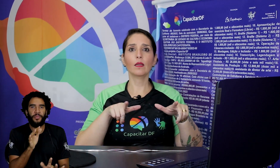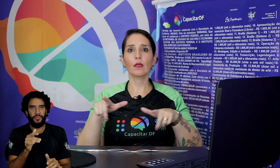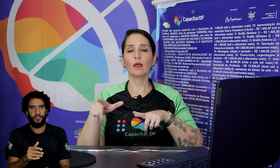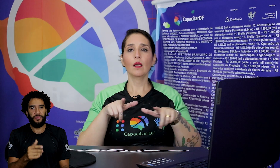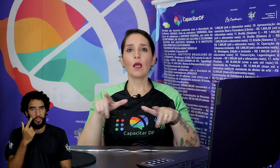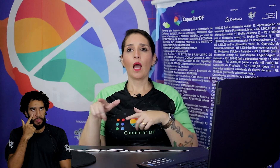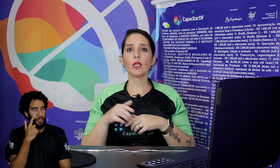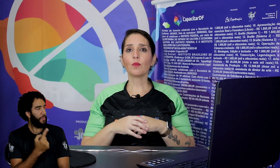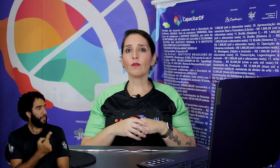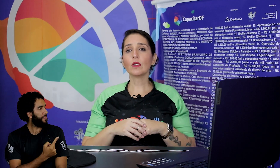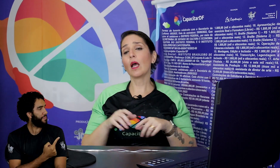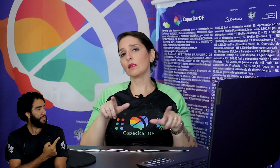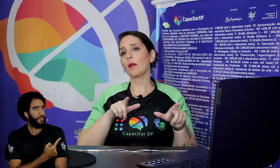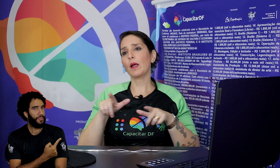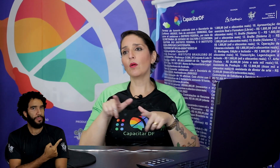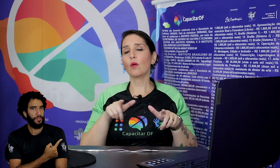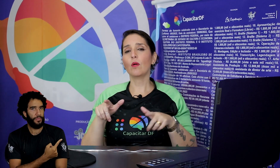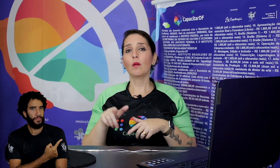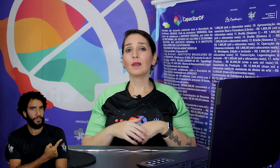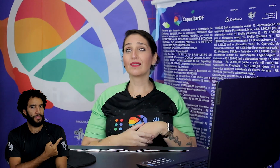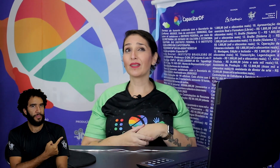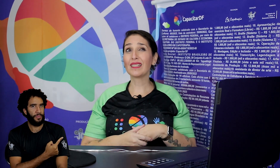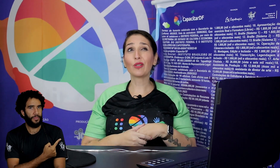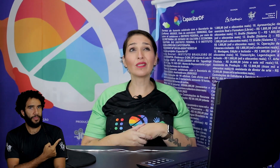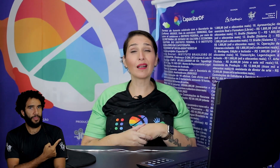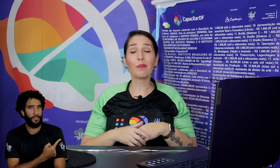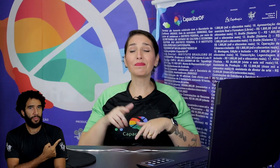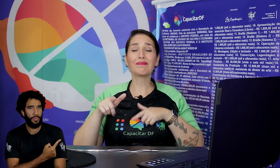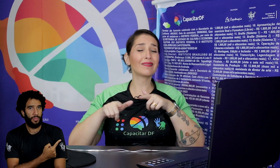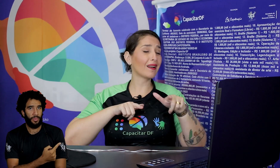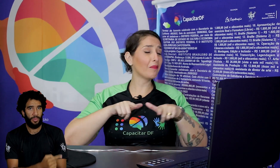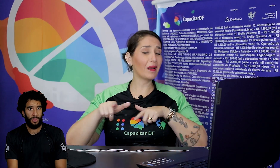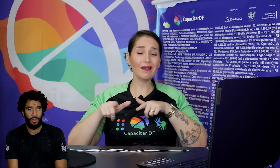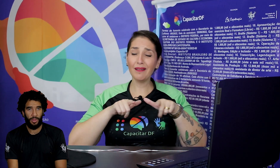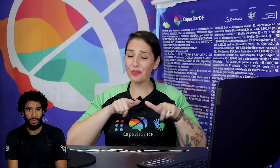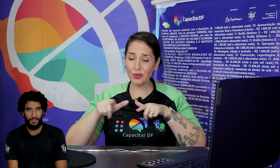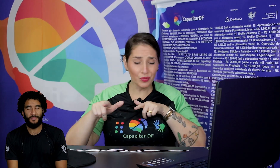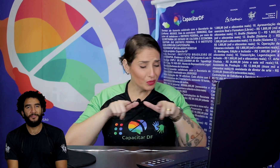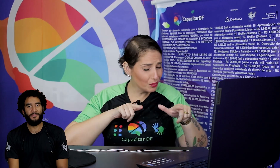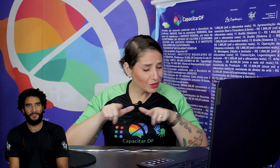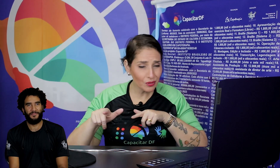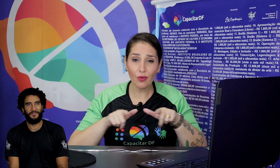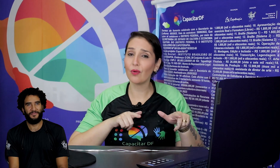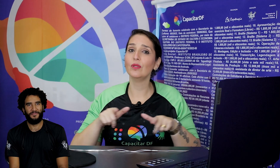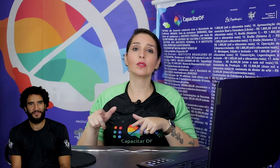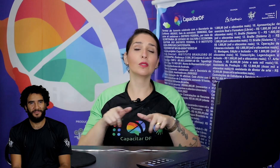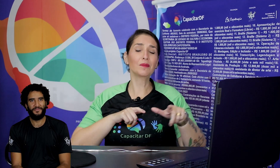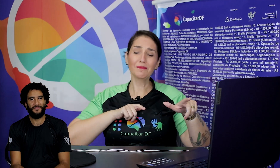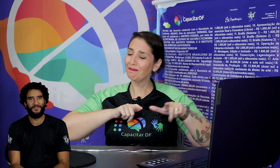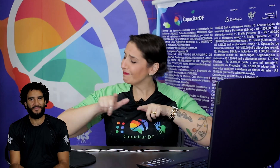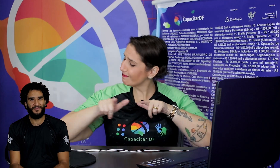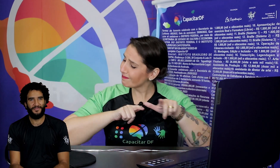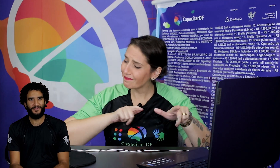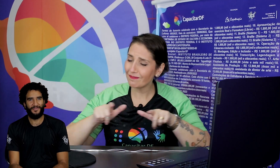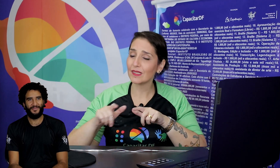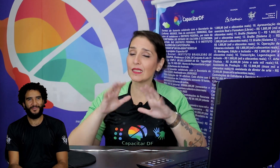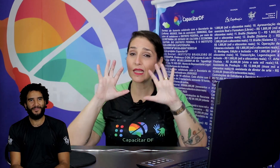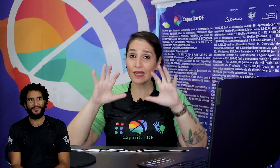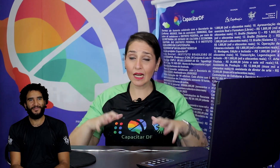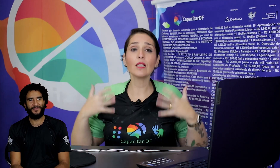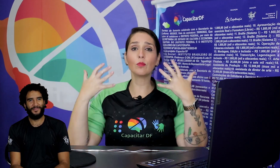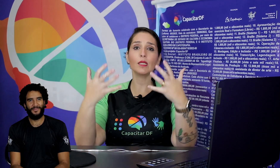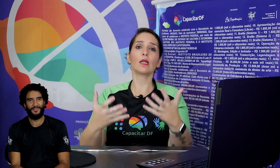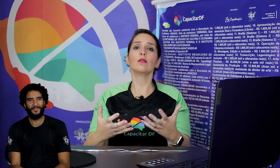né? A gente pode falar assim, trabalhou. Mas você fala assim, nossa, trabalhei muito hoje. Tipo,